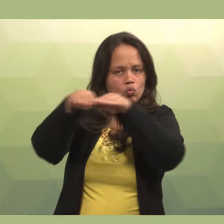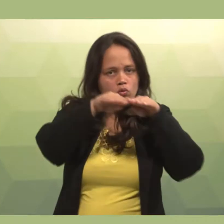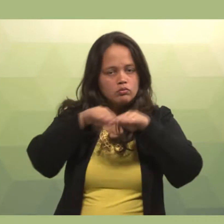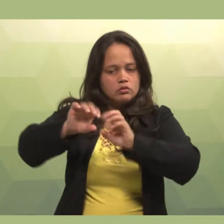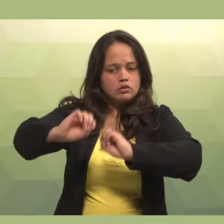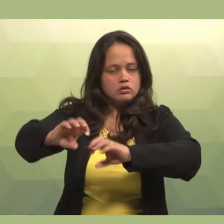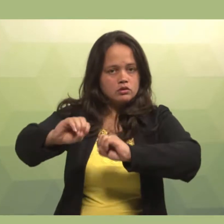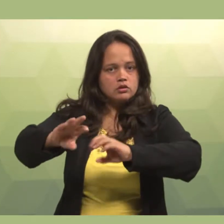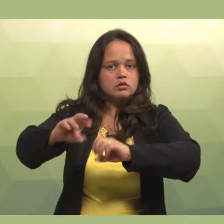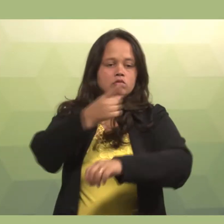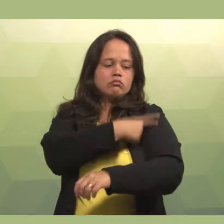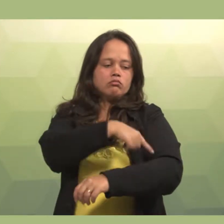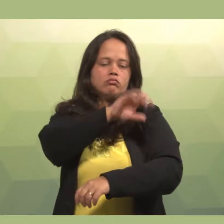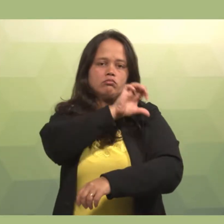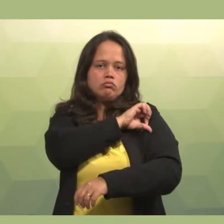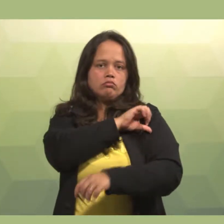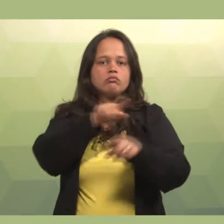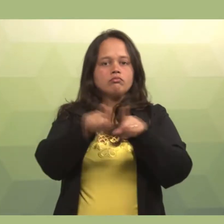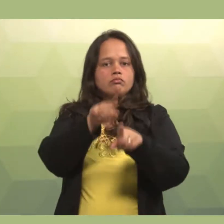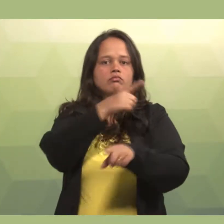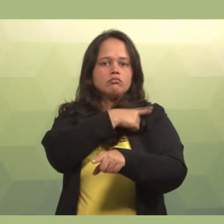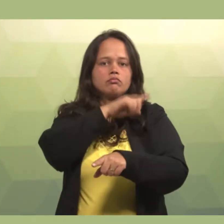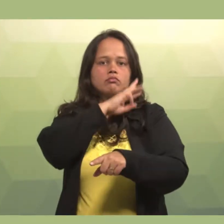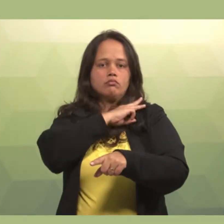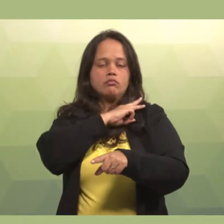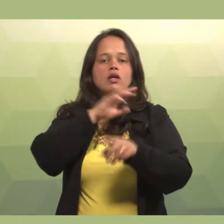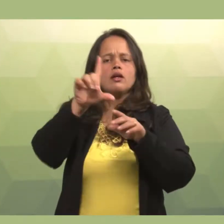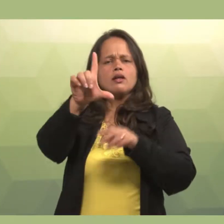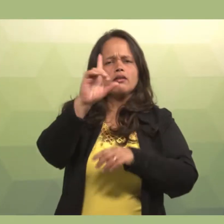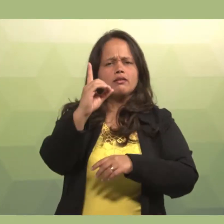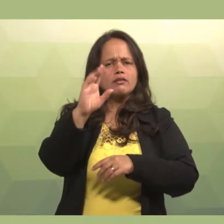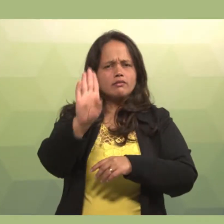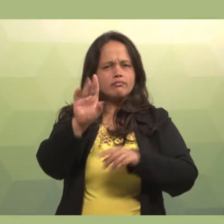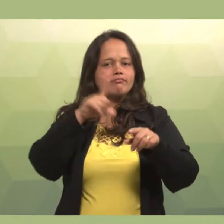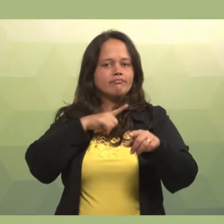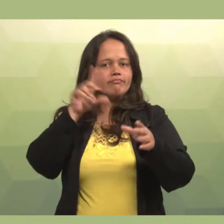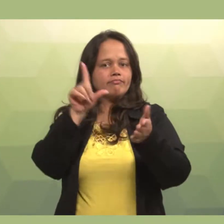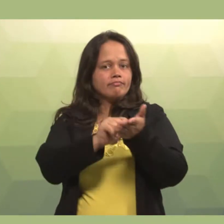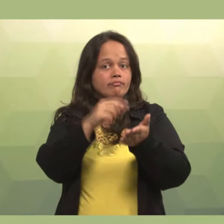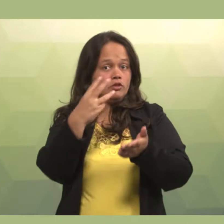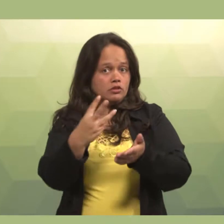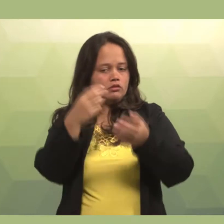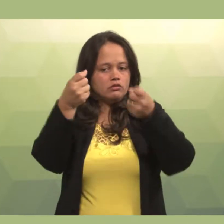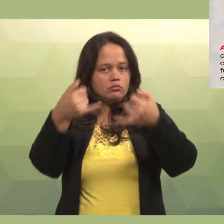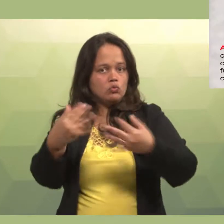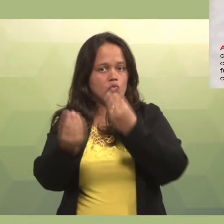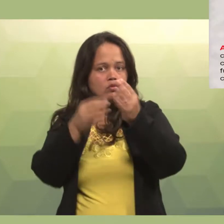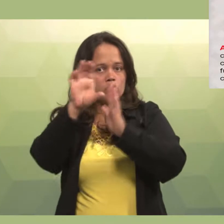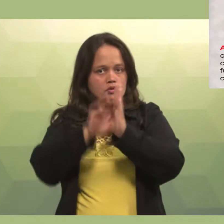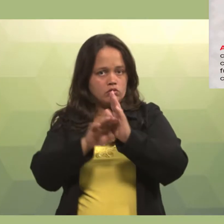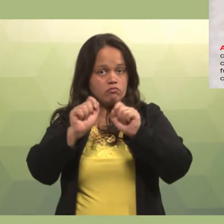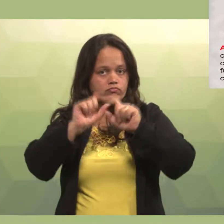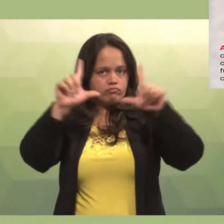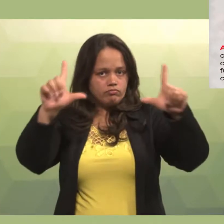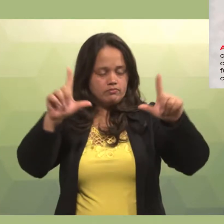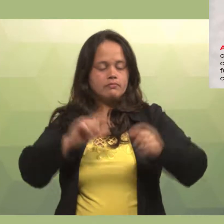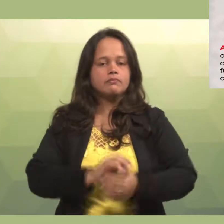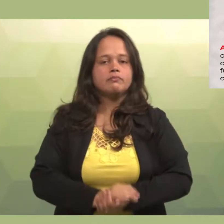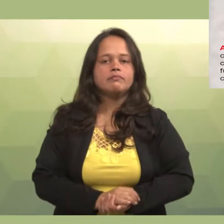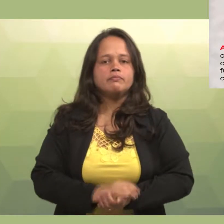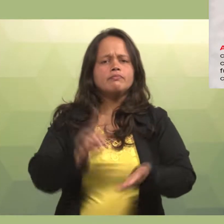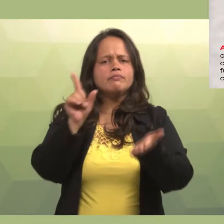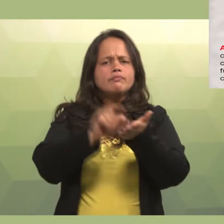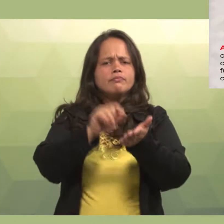LDB, 3 artigos tratam sobre o currículo. Vejam aí na tela de vocês. O artigo